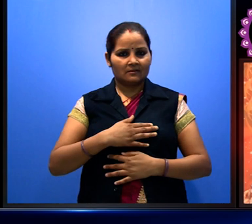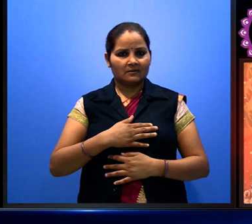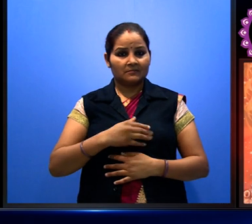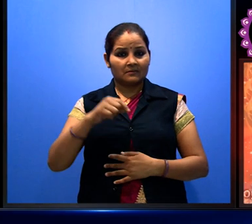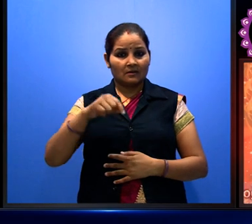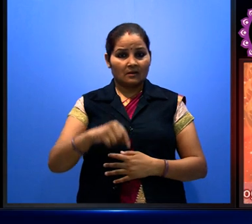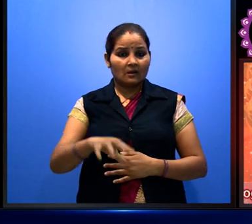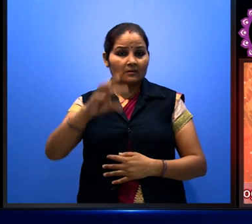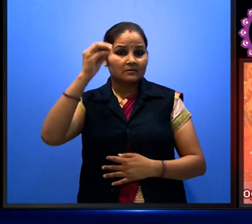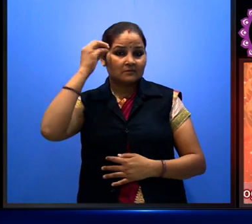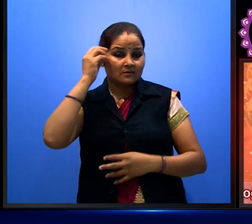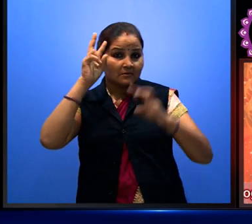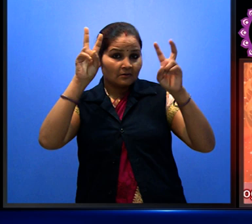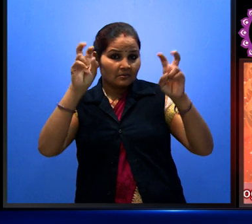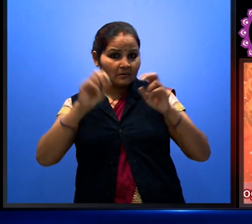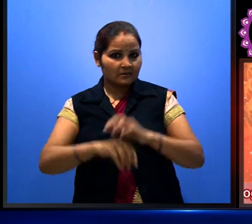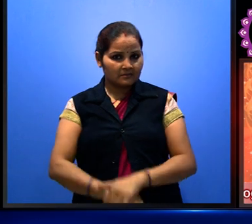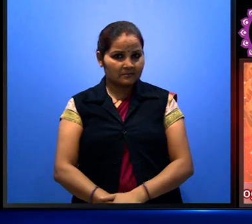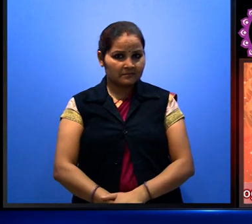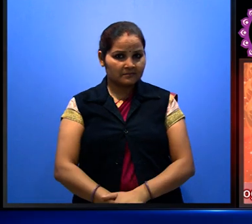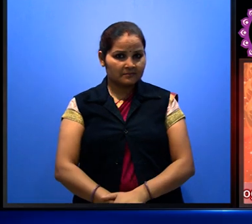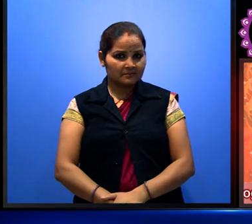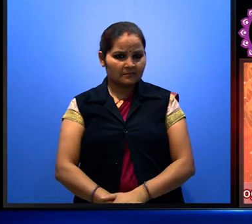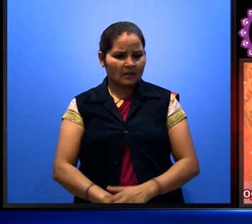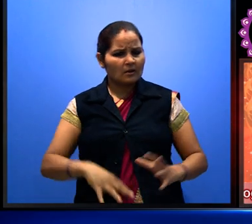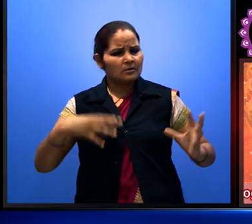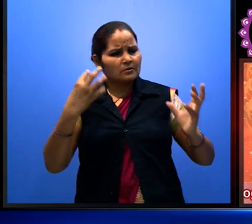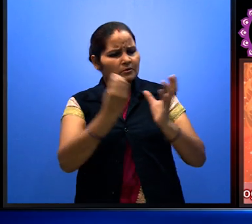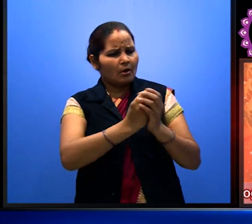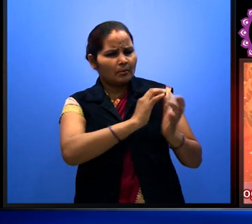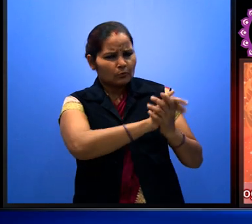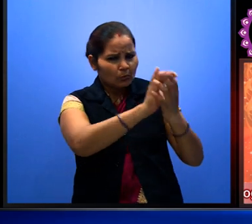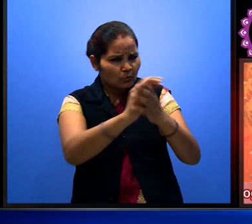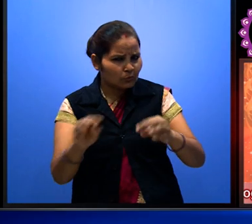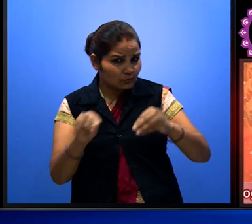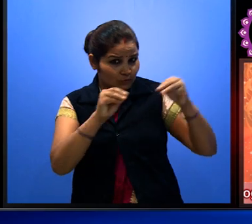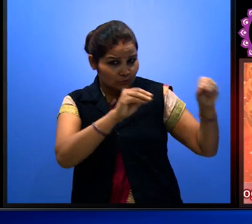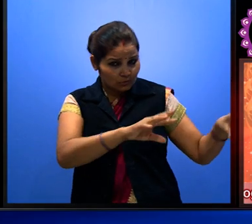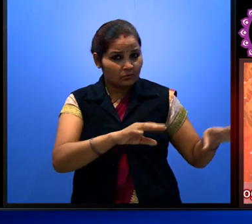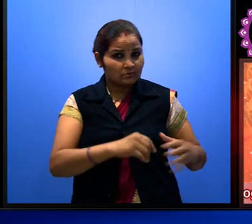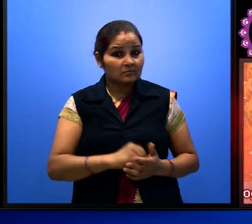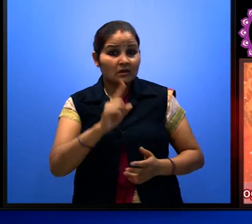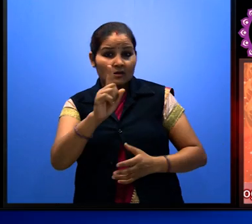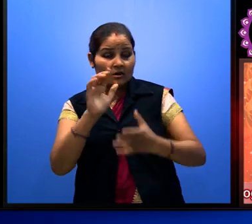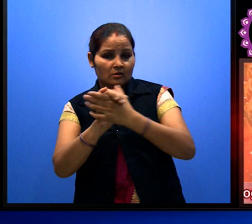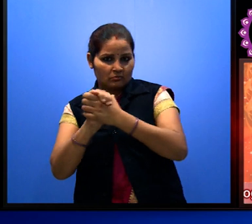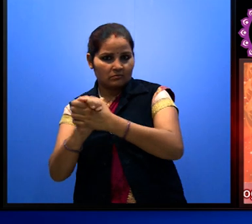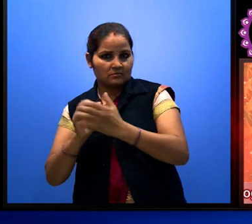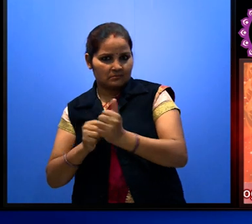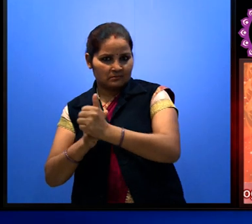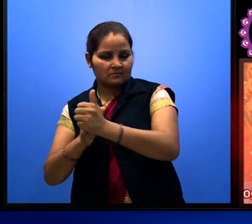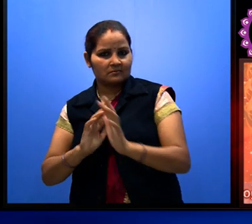शांति। आज की शिक्षा प्रद कहानी का शीर्षक है सब संग तोड़ एक संग